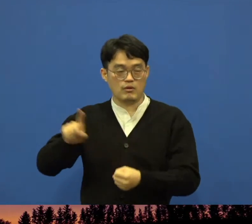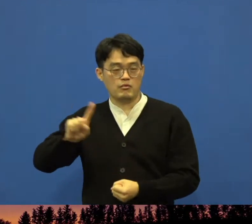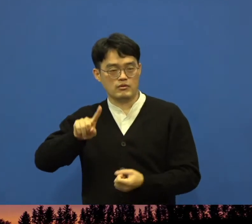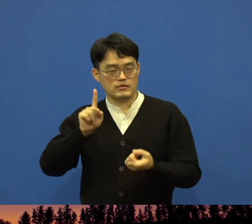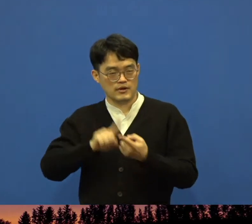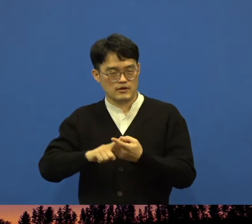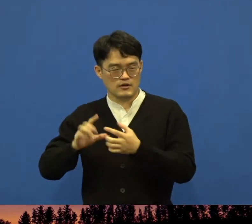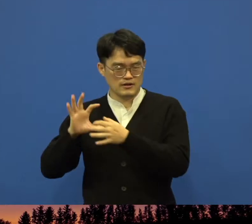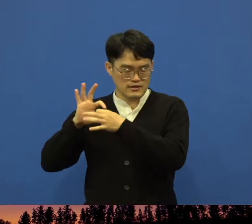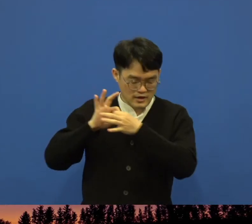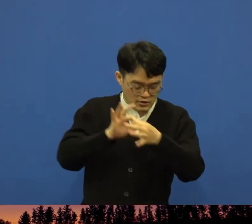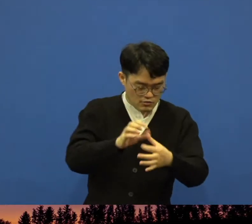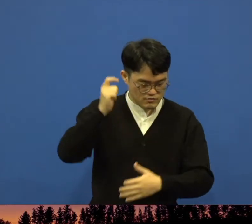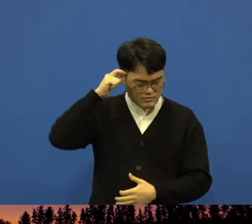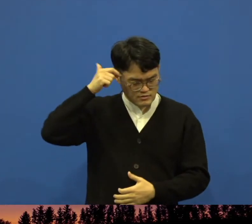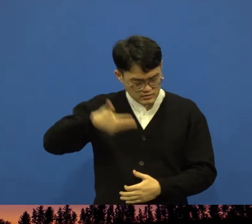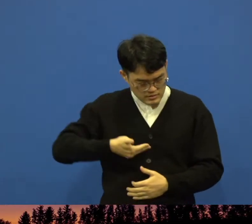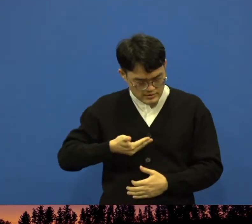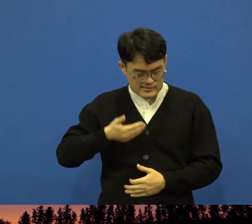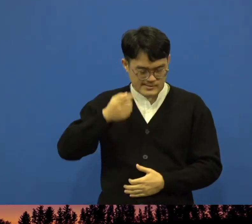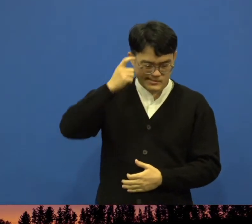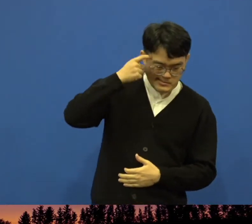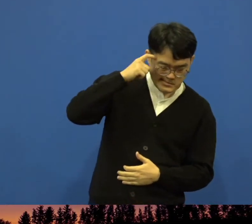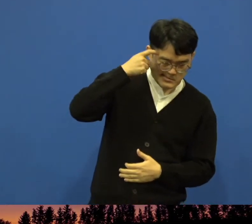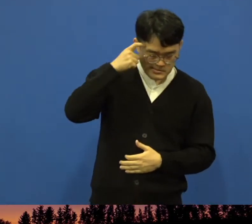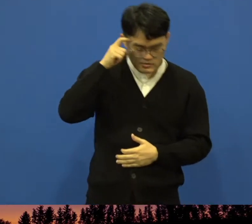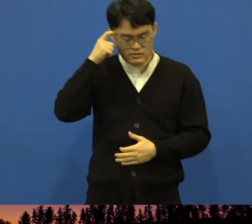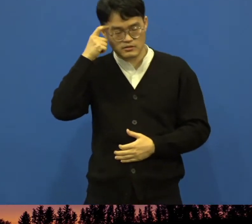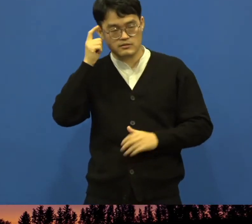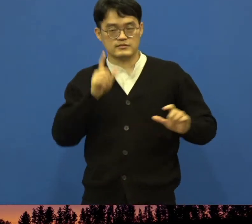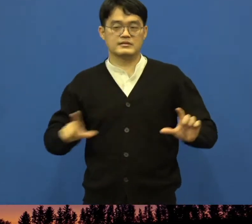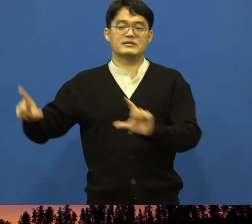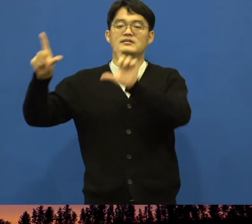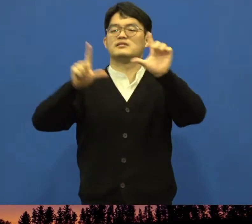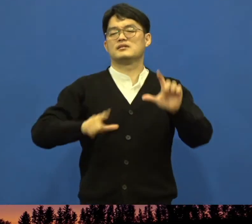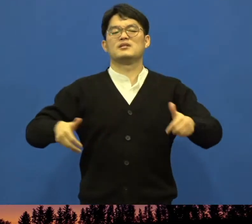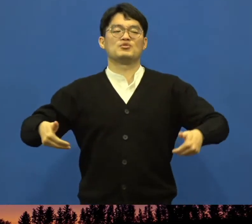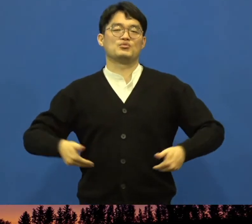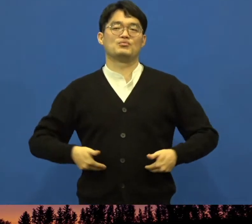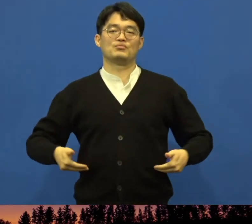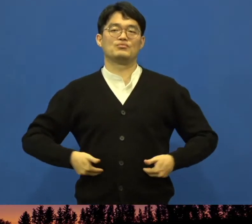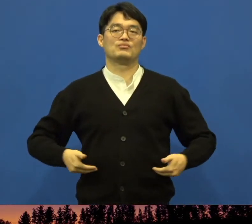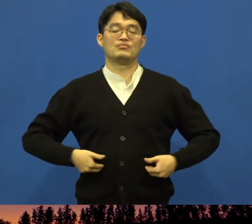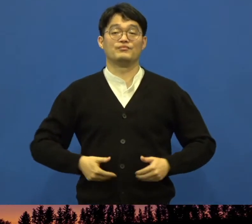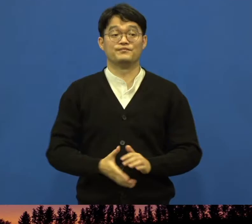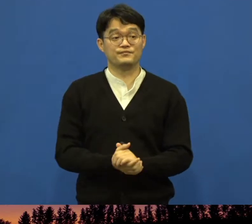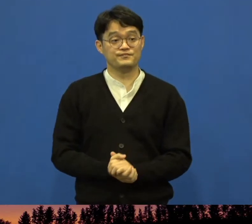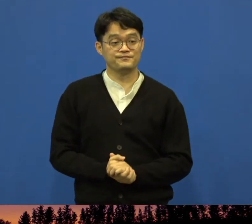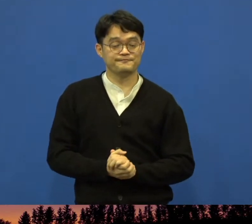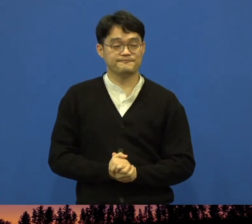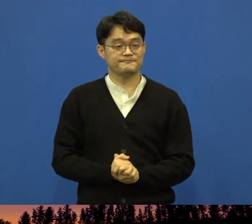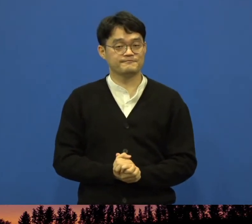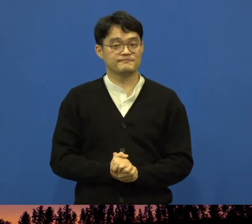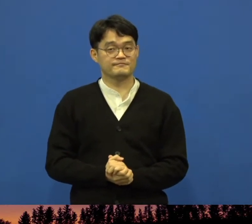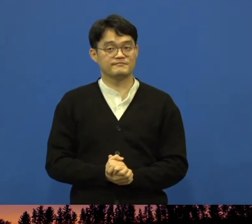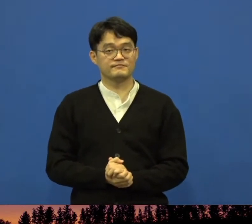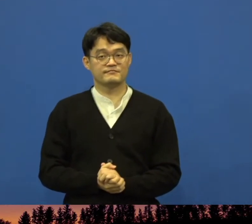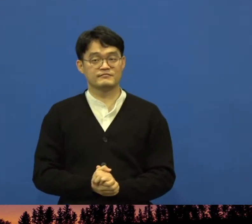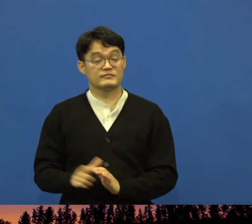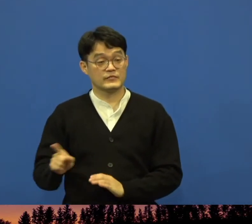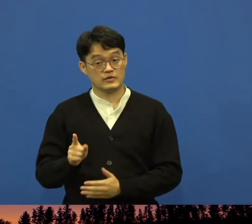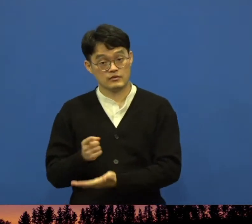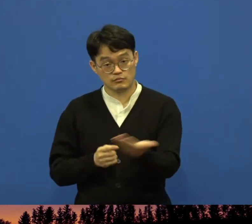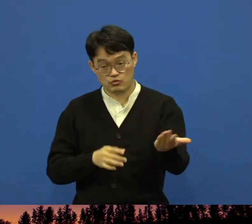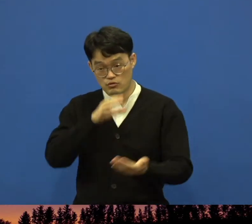매일은 왜라고 하는 질문을 해야 됩니다. 열심히 난 사람들은 좋은